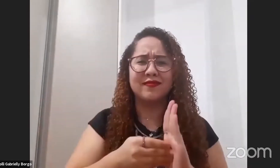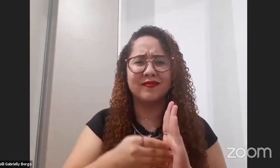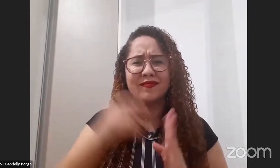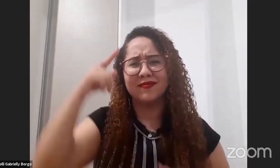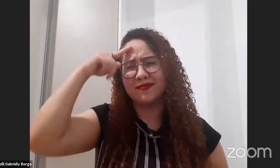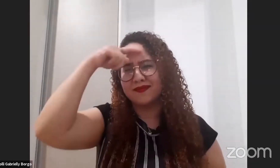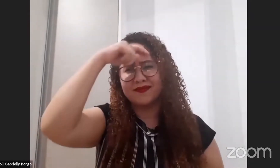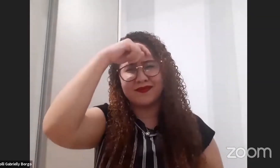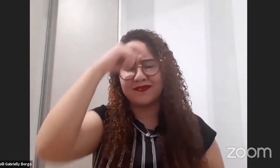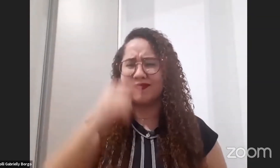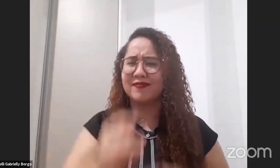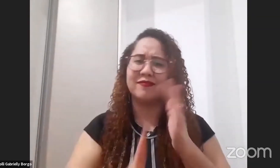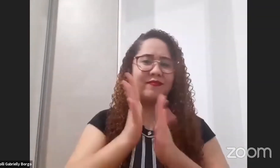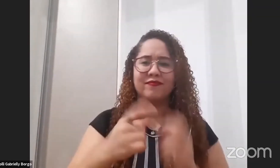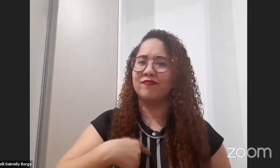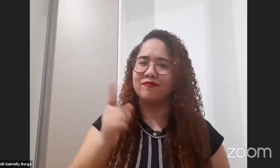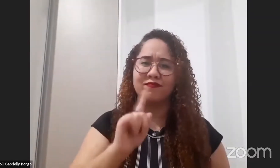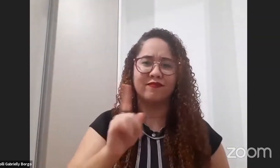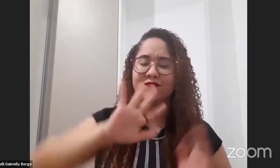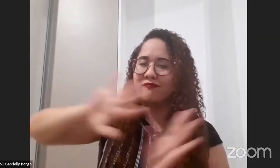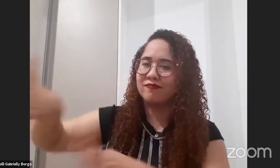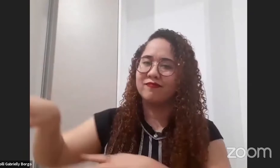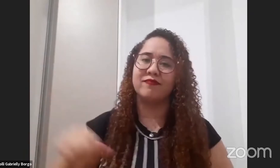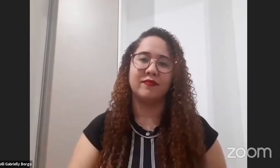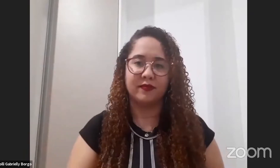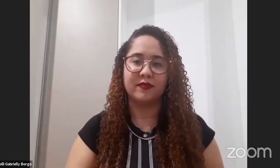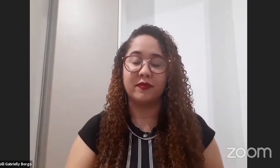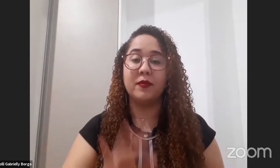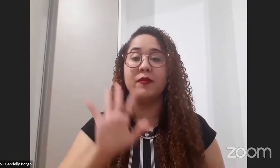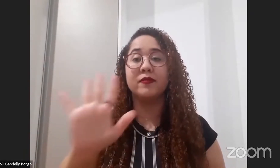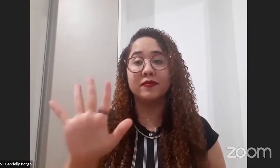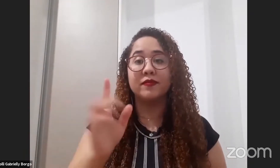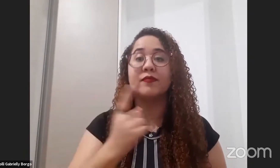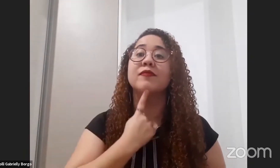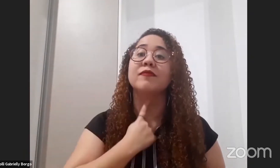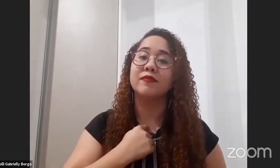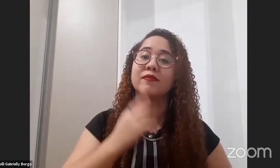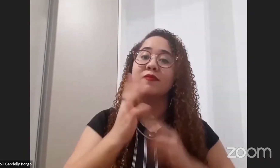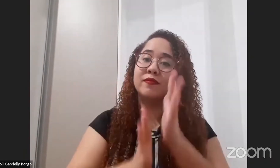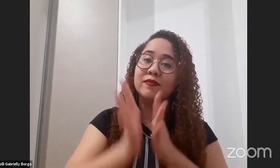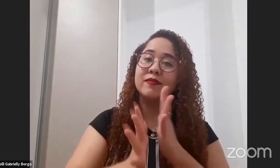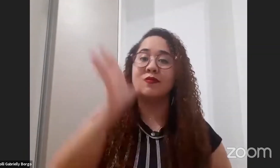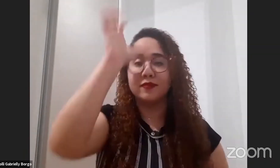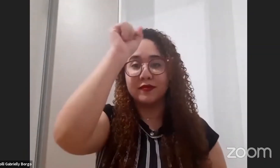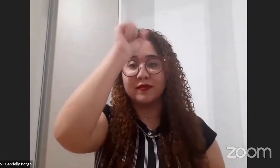esqueço tudo, é difícil. Libras não é para mim, deixa para lá. Mas o desejo de aprender